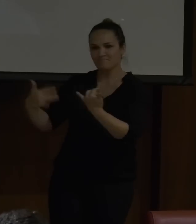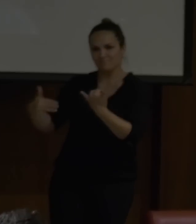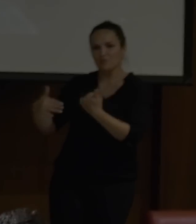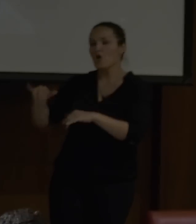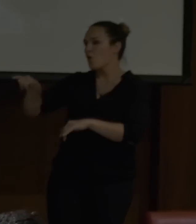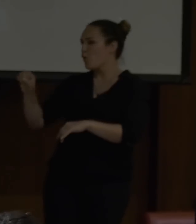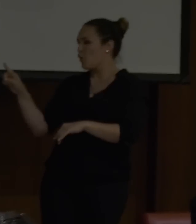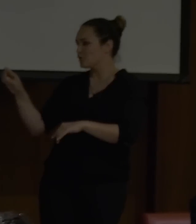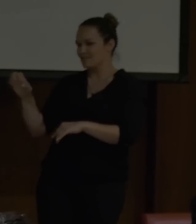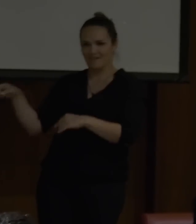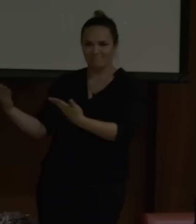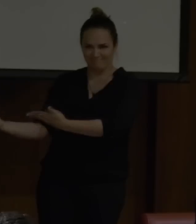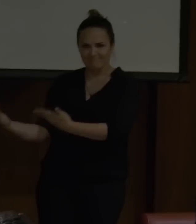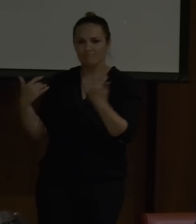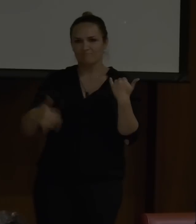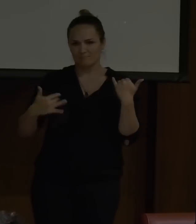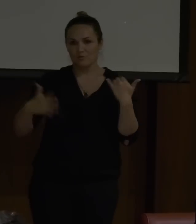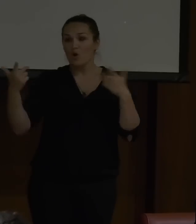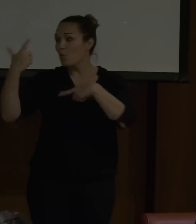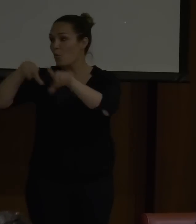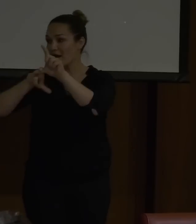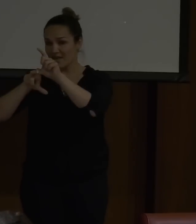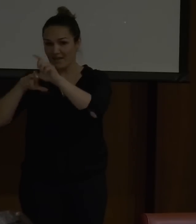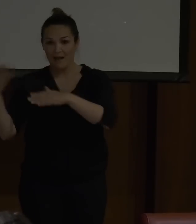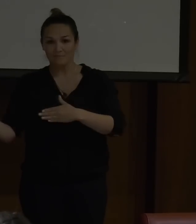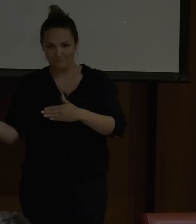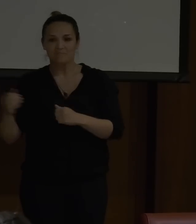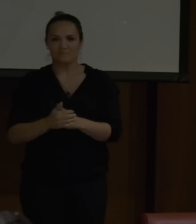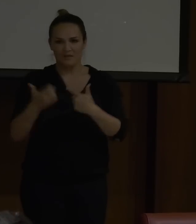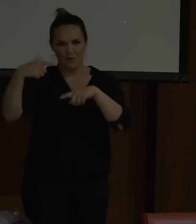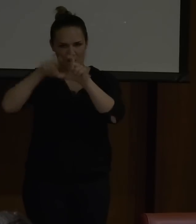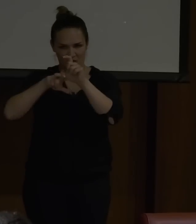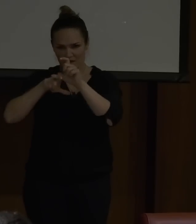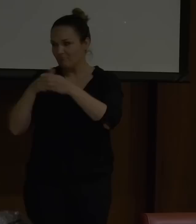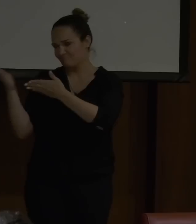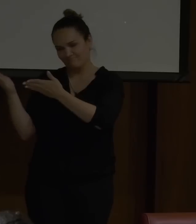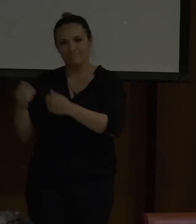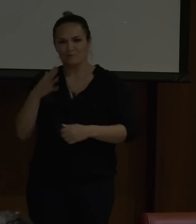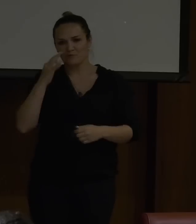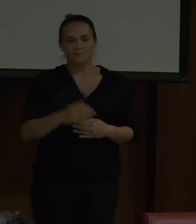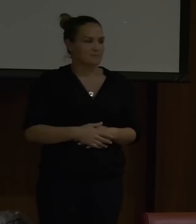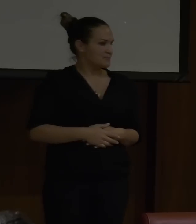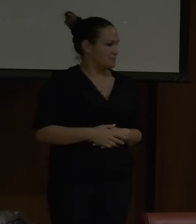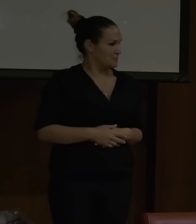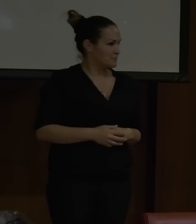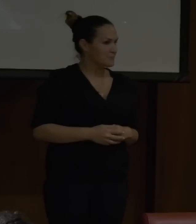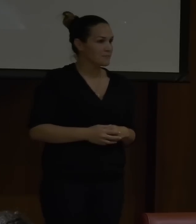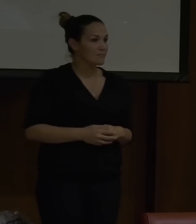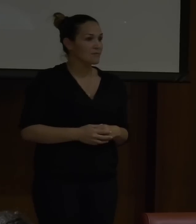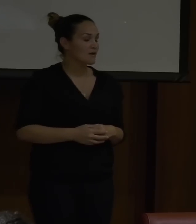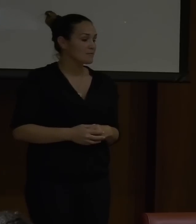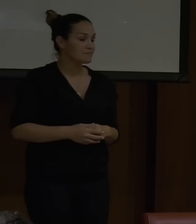Guarán, un guitarrista de Maicao, en La Guajira. Distracción. En Guajiro también. En